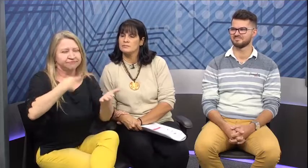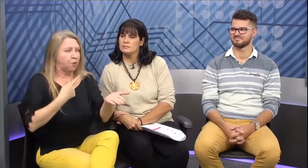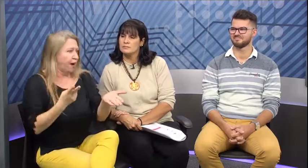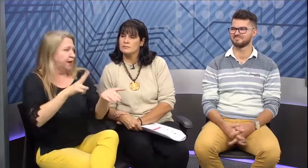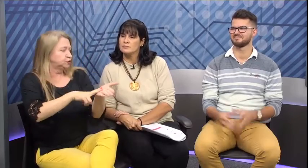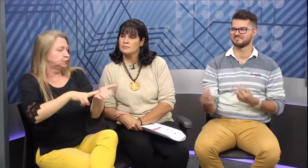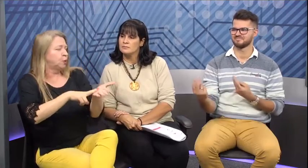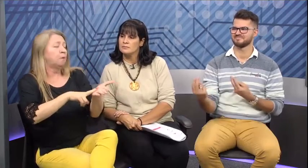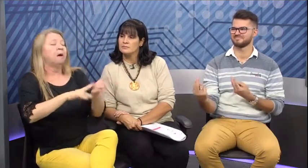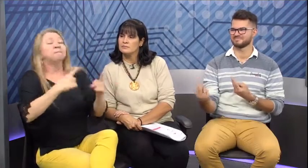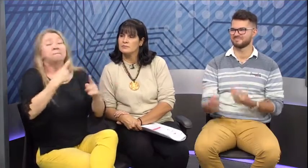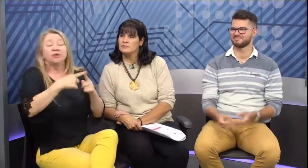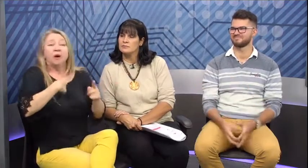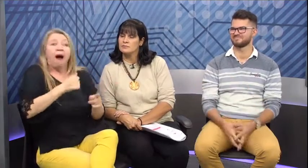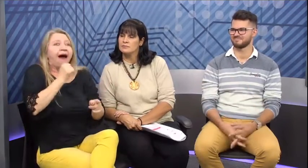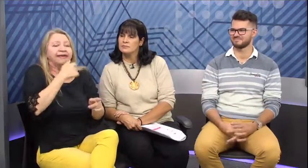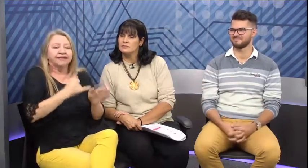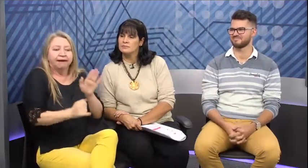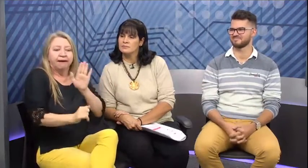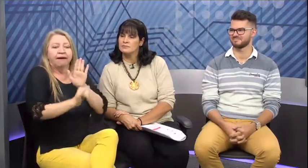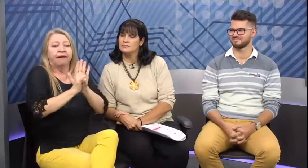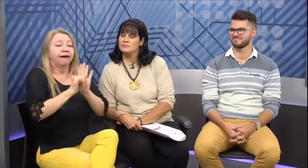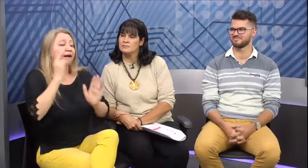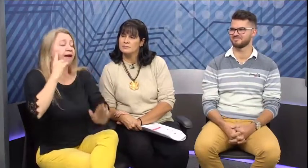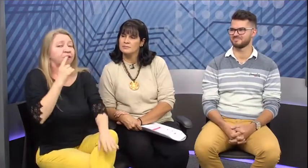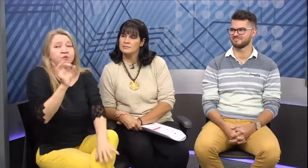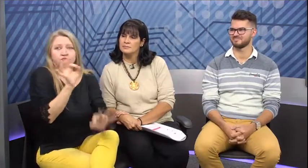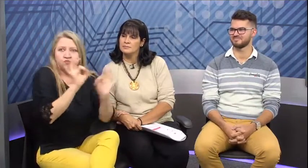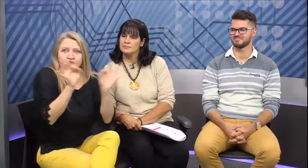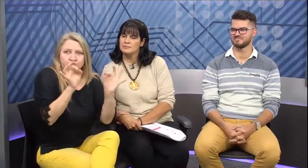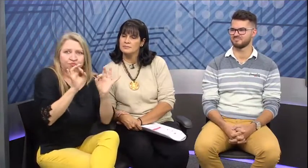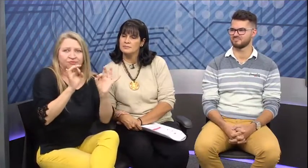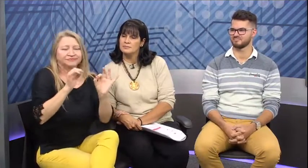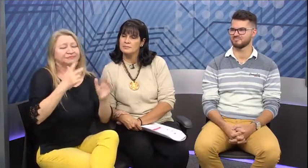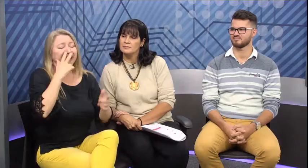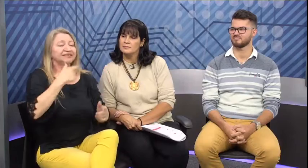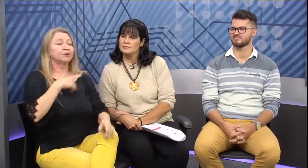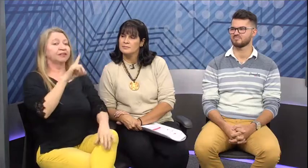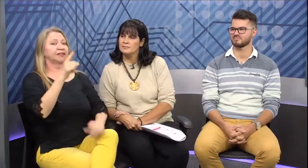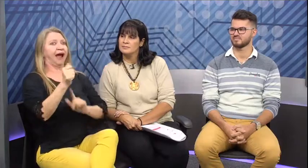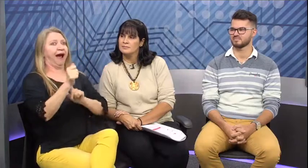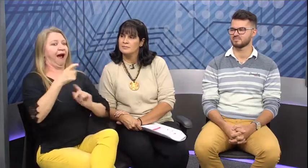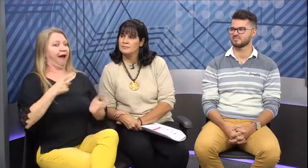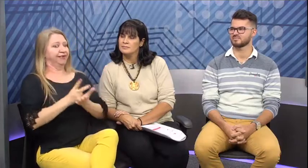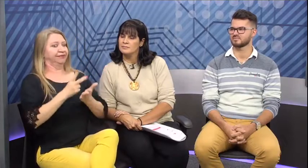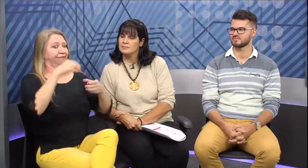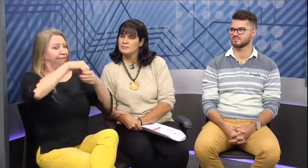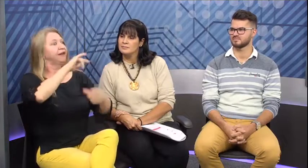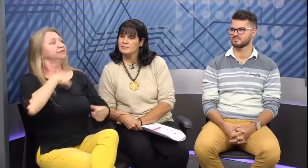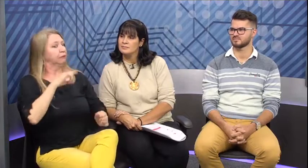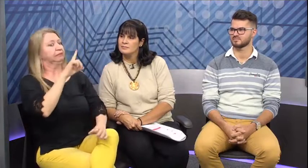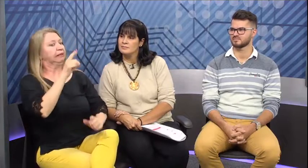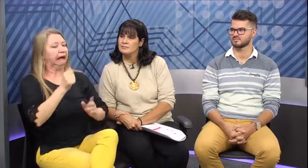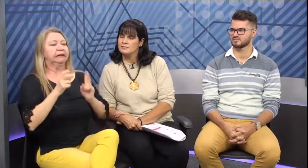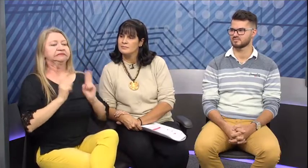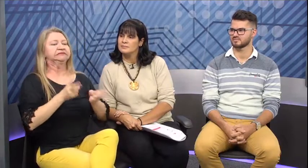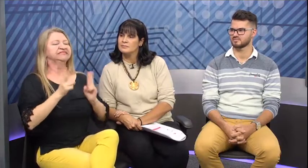ver que eu era deficiente auditiva. Então, eu tinha muito vergonha. Era numa época que a minha identidade surda não estava ainda